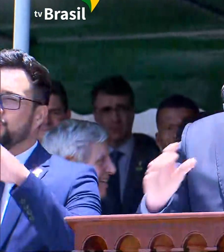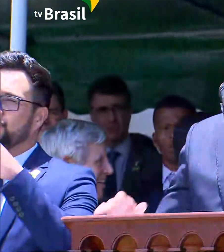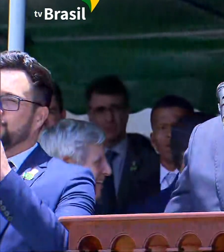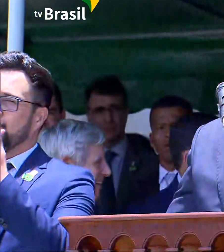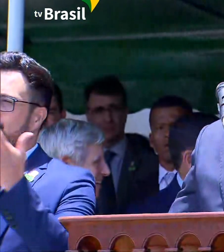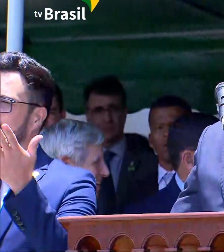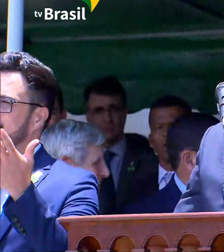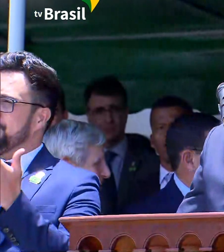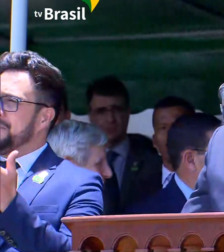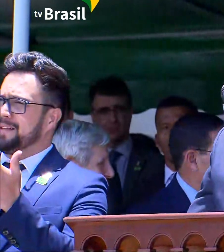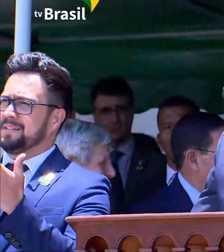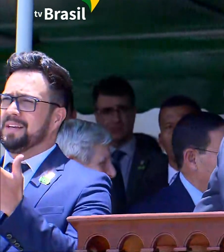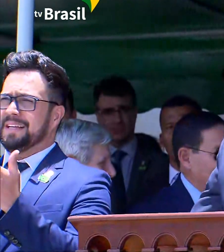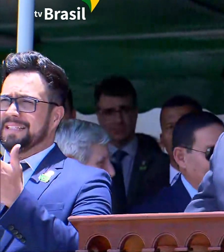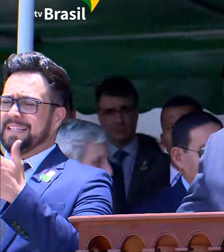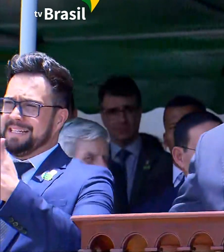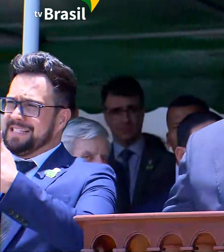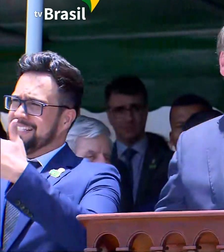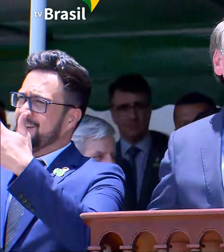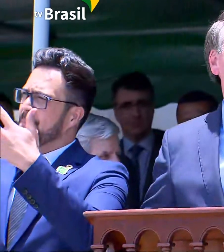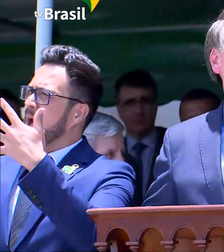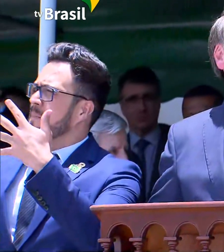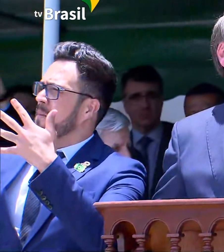das 5 regiões do meu país.